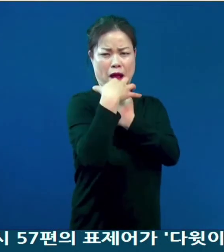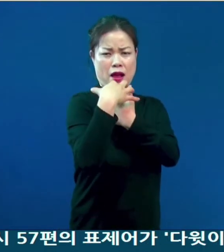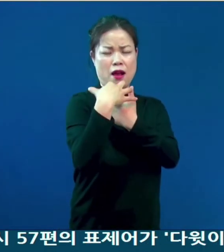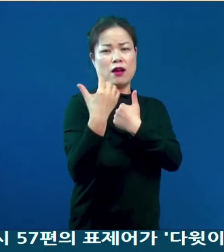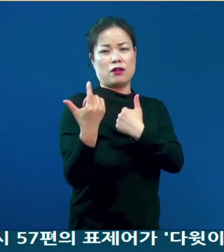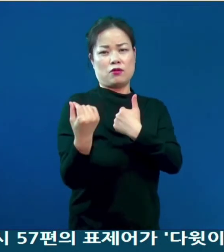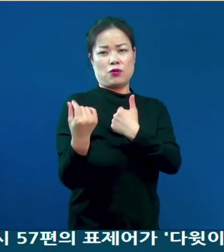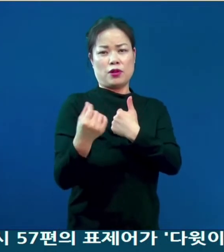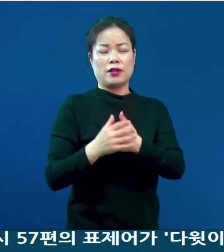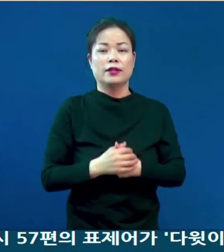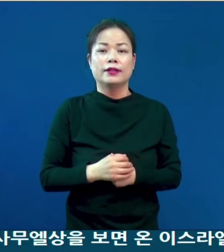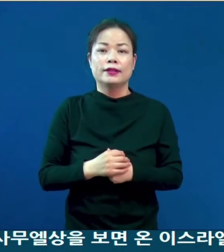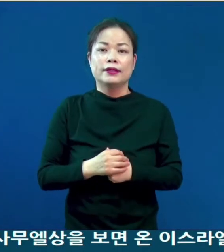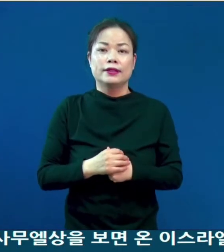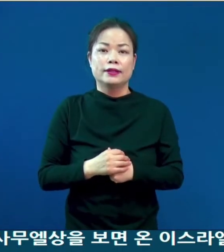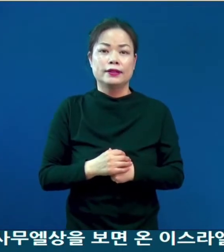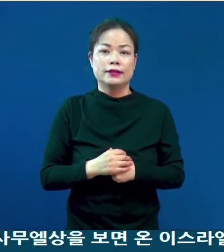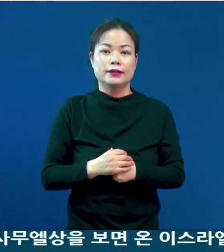표현되어 있는 거죠.